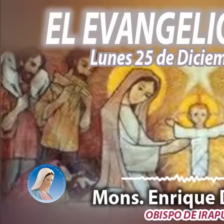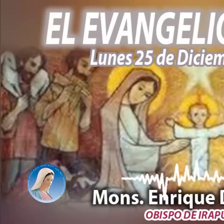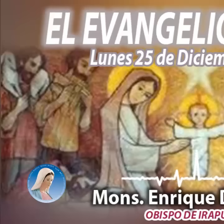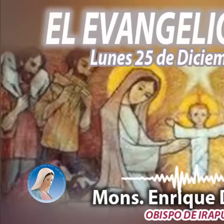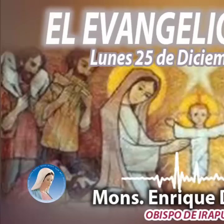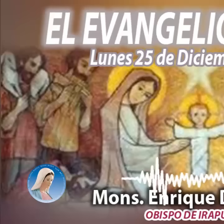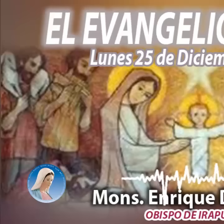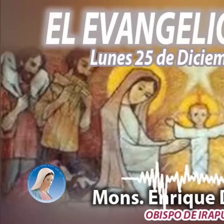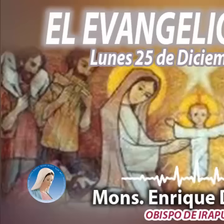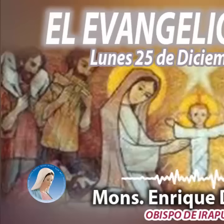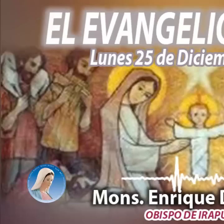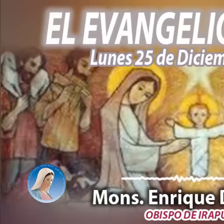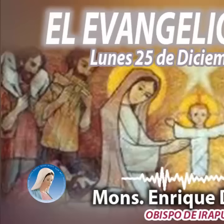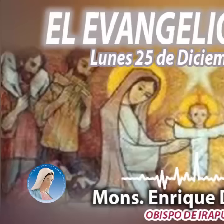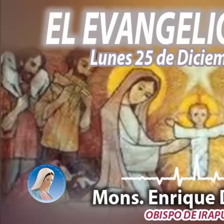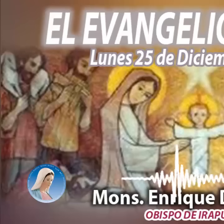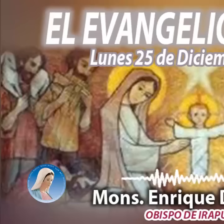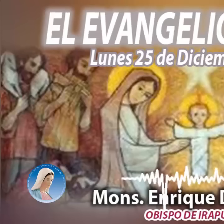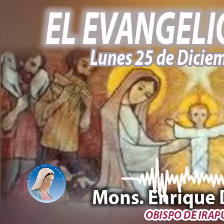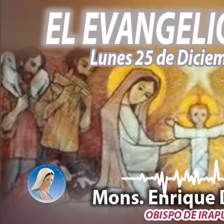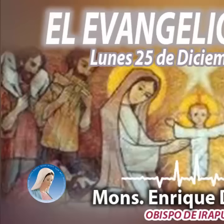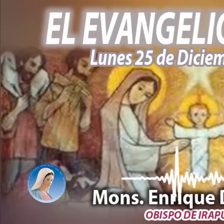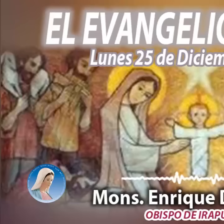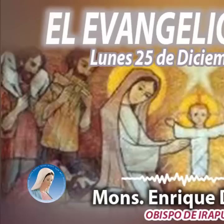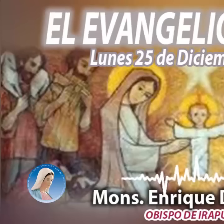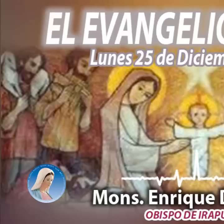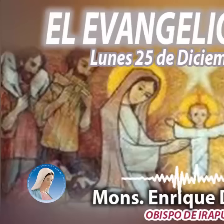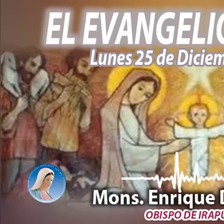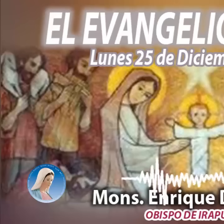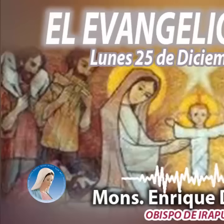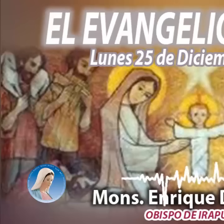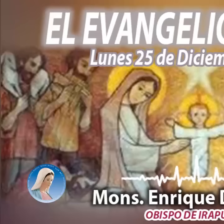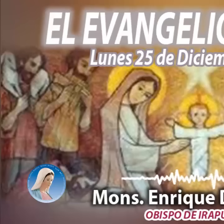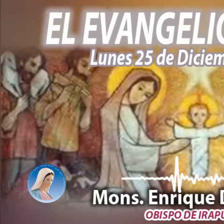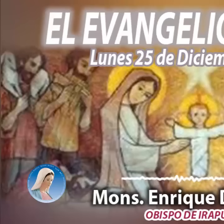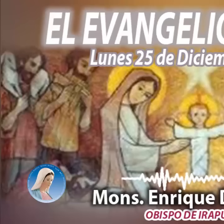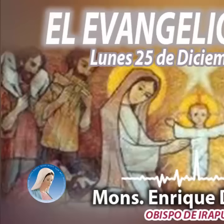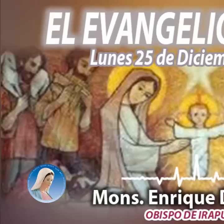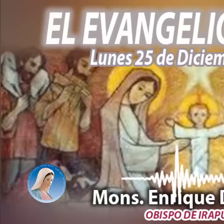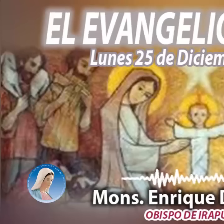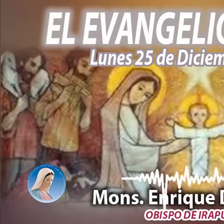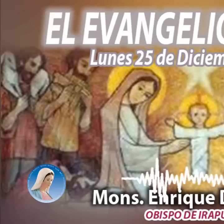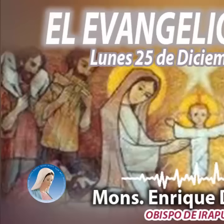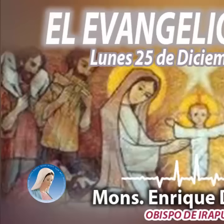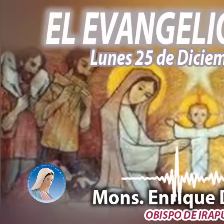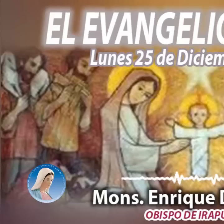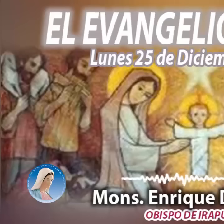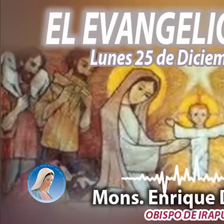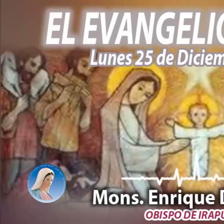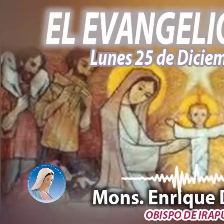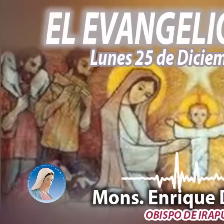Dispuso Dios en su sabiduría, revelarse a sí mismo y dar a conocer el misterio de su voluntad.